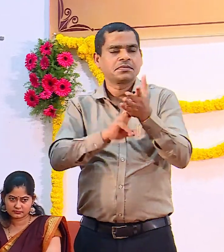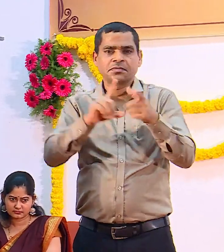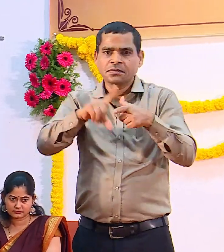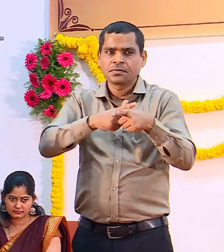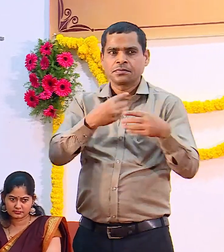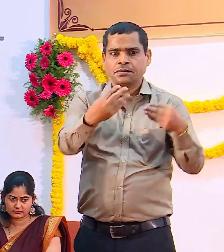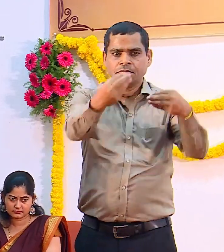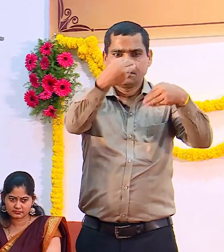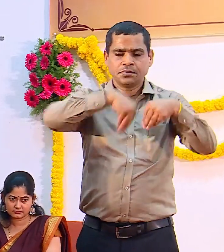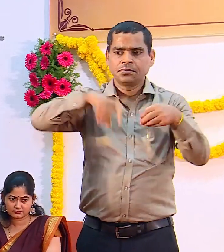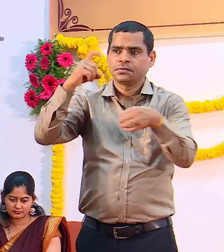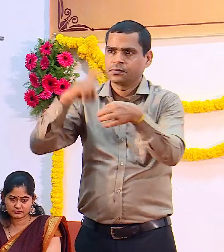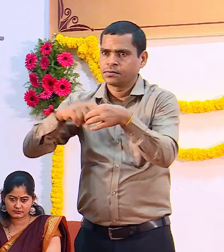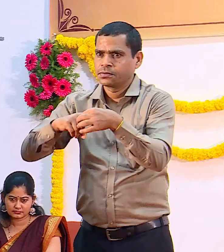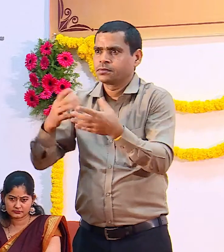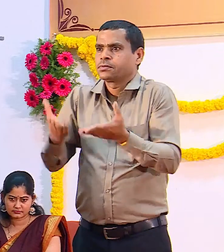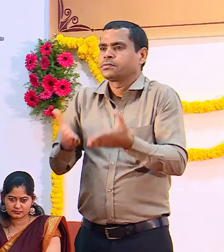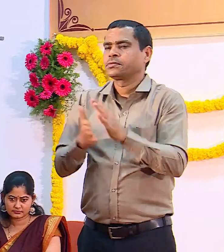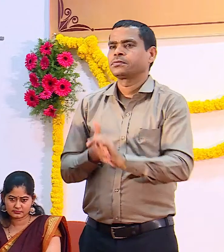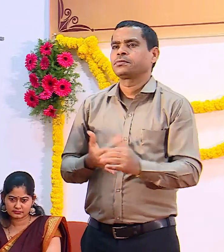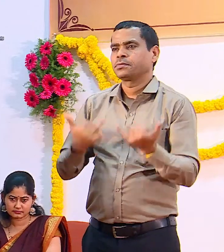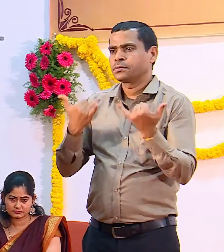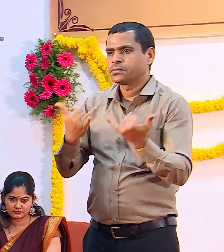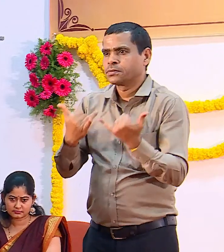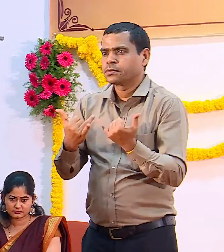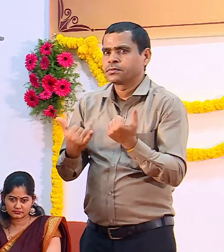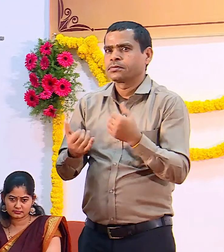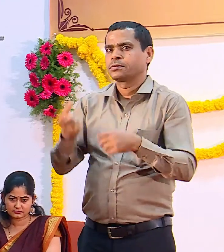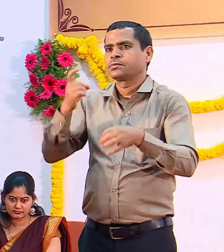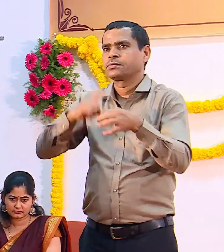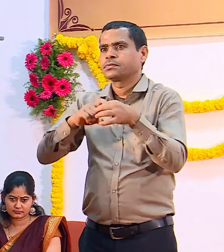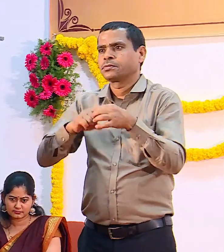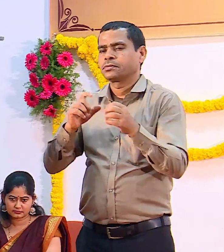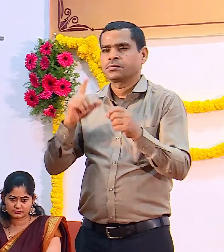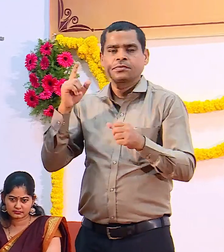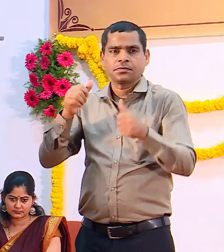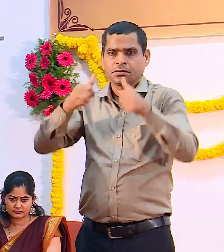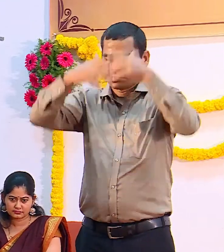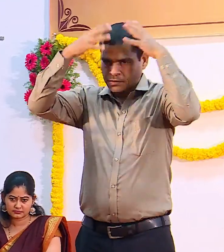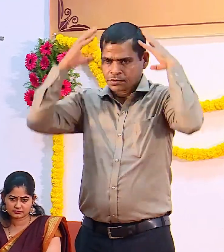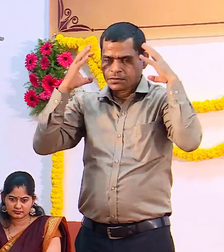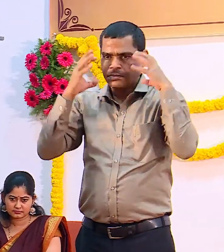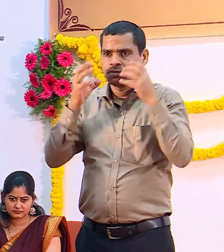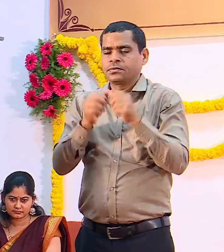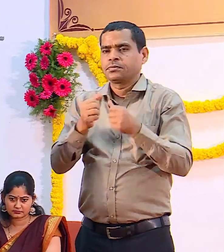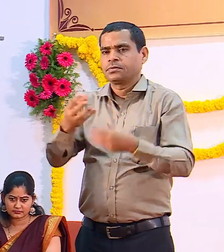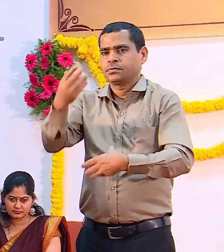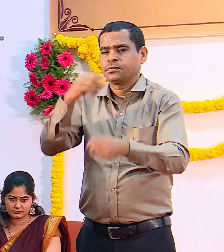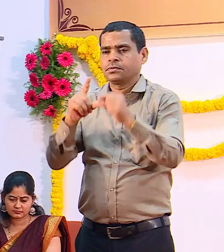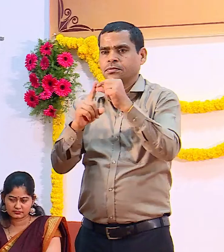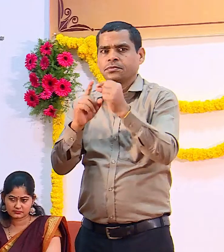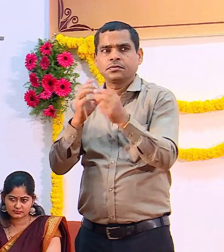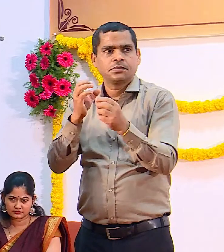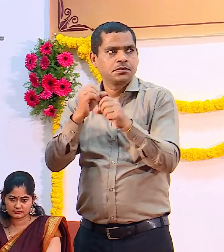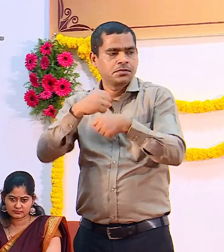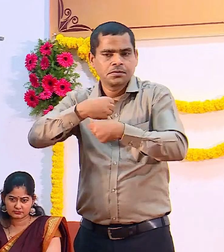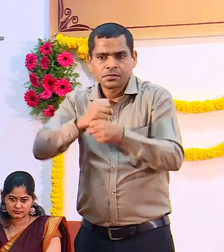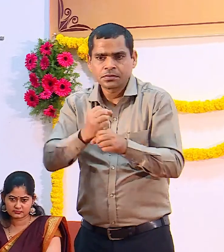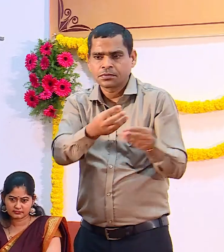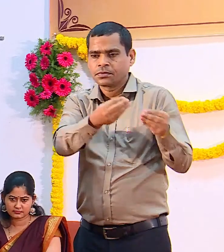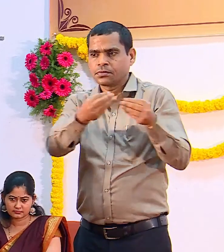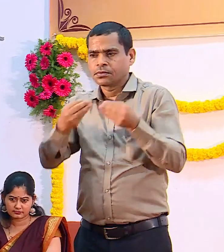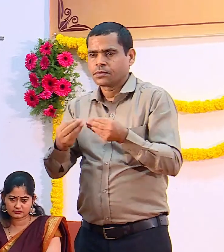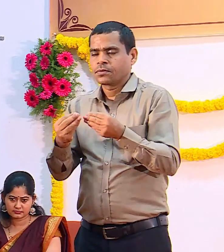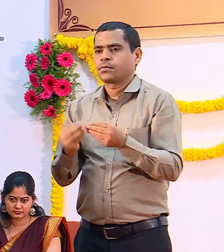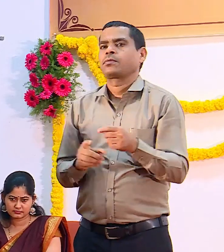इसको ला सकते हैं, ये भी हमें एक करने की ज़रूरत है। इसमें भी लीड KIISH ले, इस तरह के पैकेज लाएं एंड वी विल ट्राई टू इंक्लूड दीज